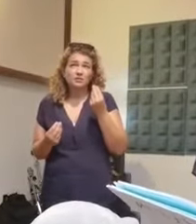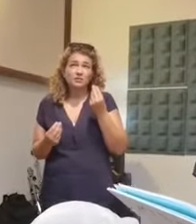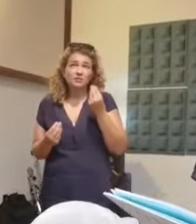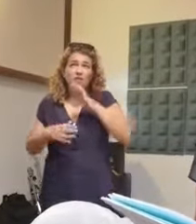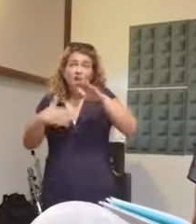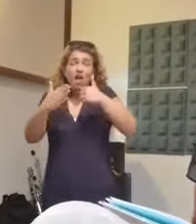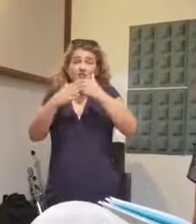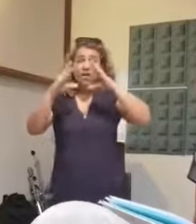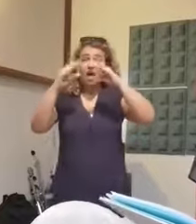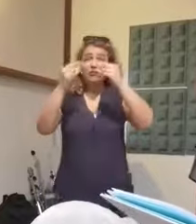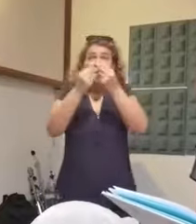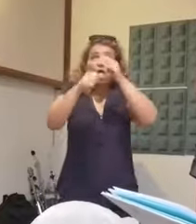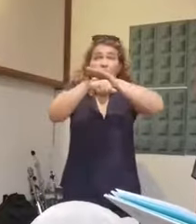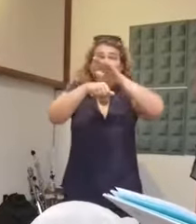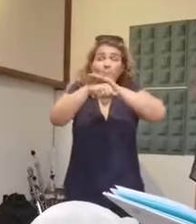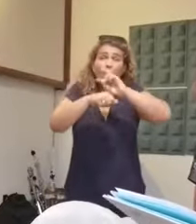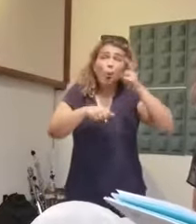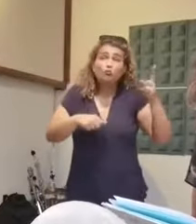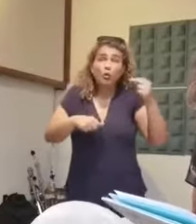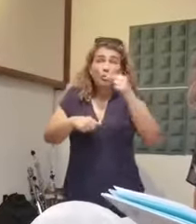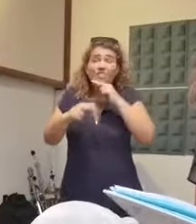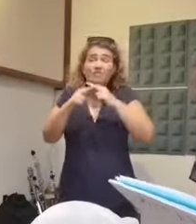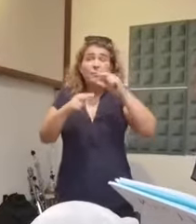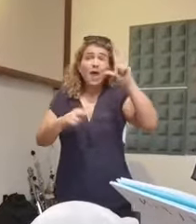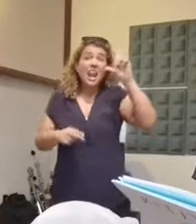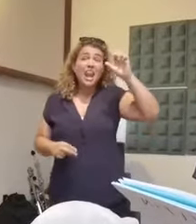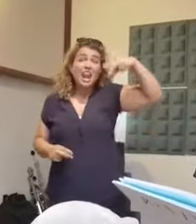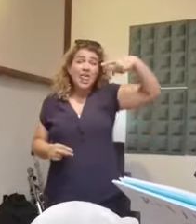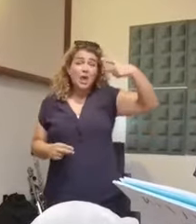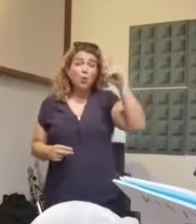Hasta habló con Don Lenguado, que intentó hacerle pensar,